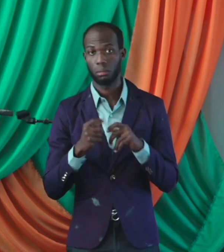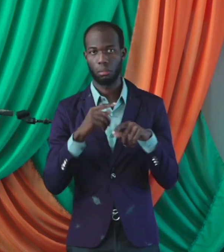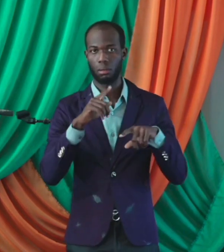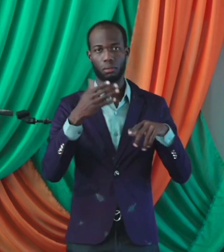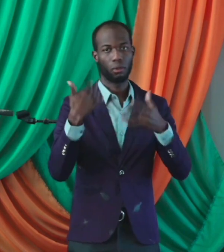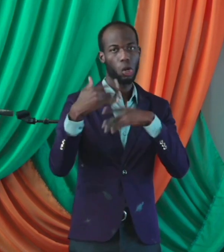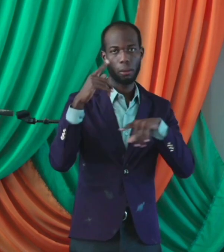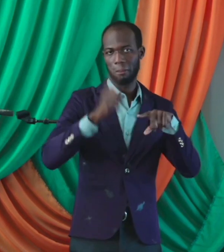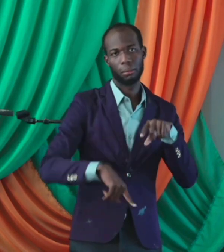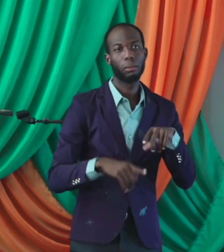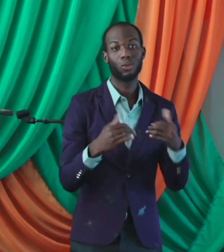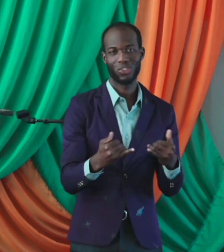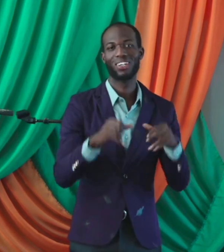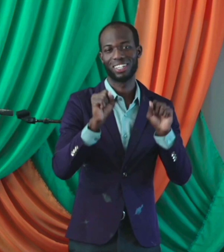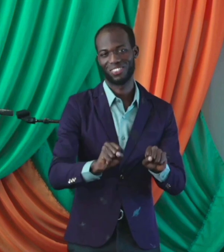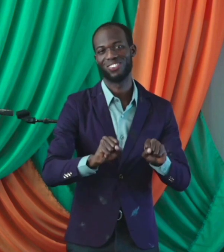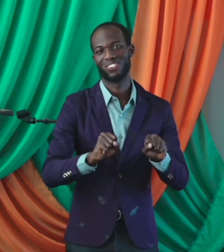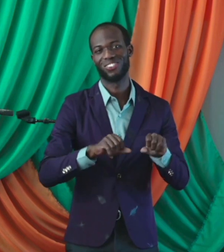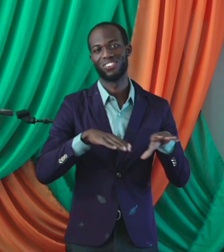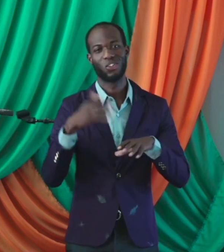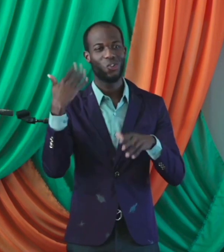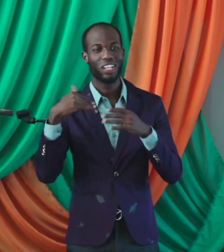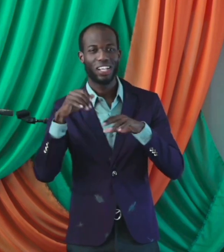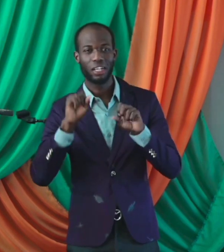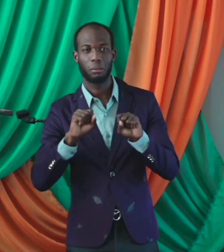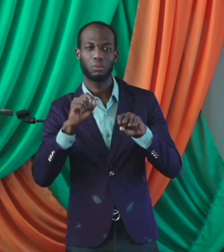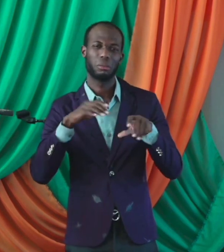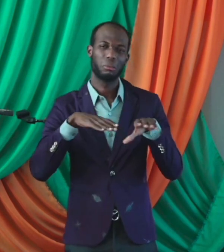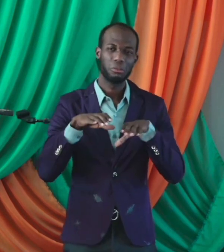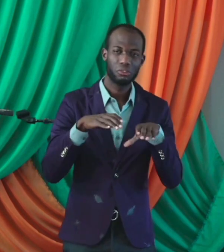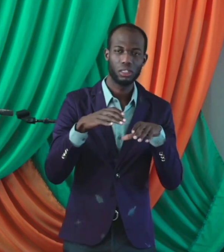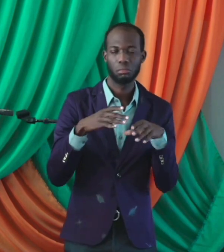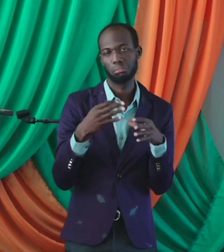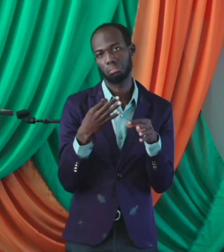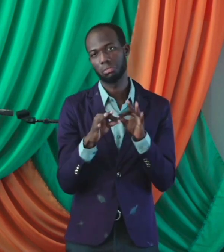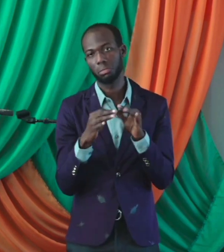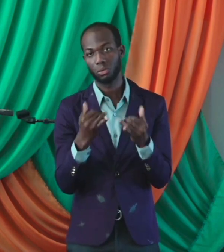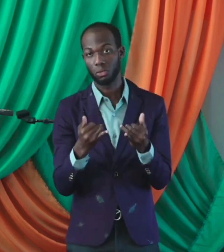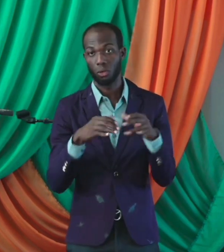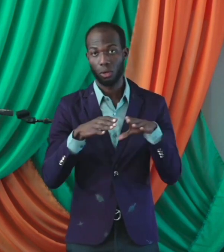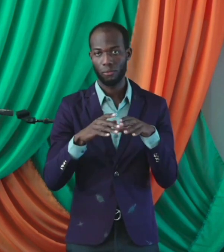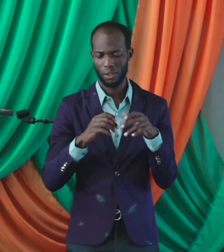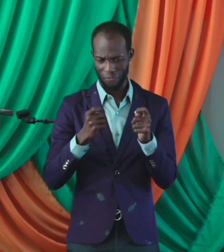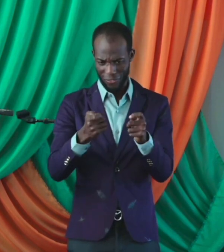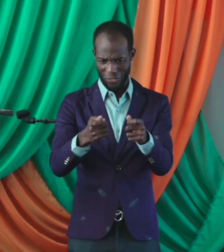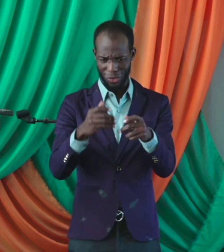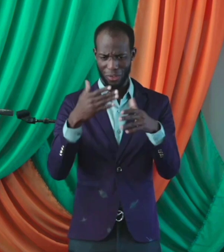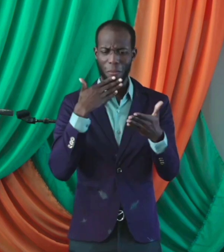café, qu'on compte faire. Ou que tu as fait de manière ordinaire ou à faire de manière